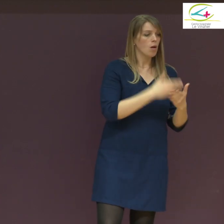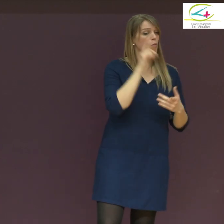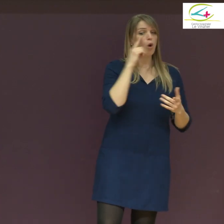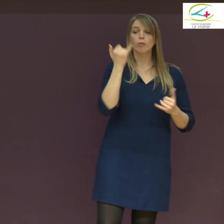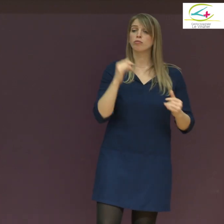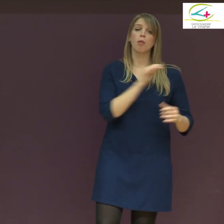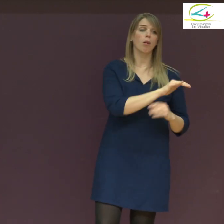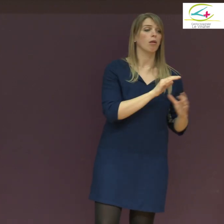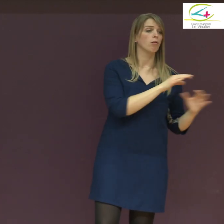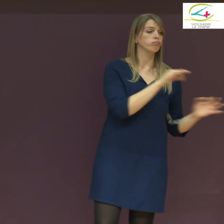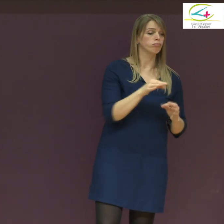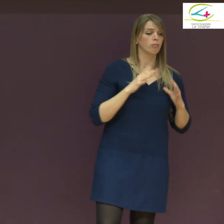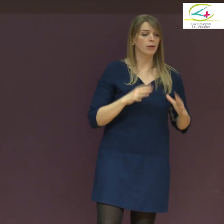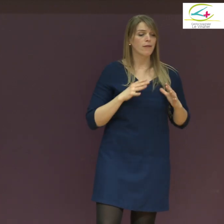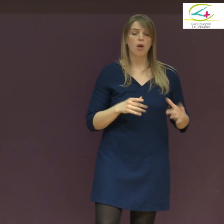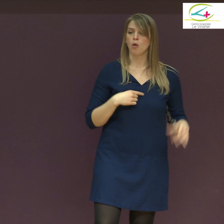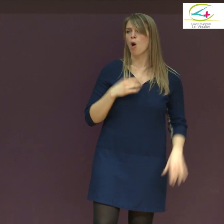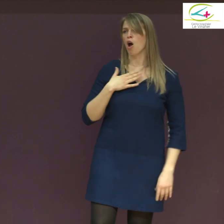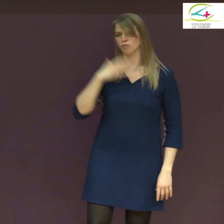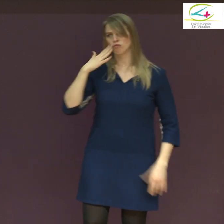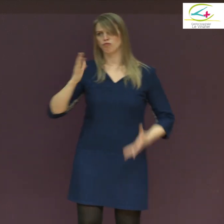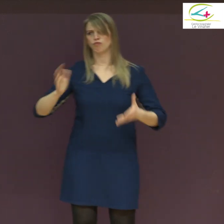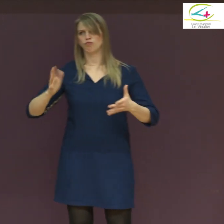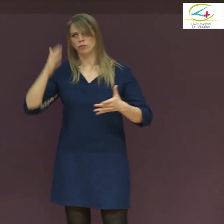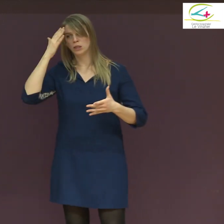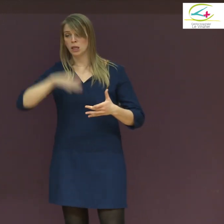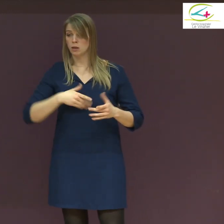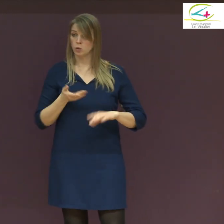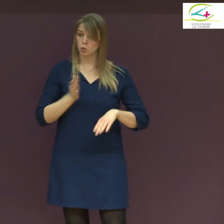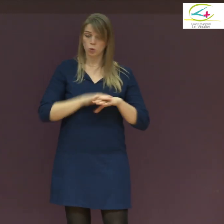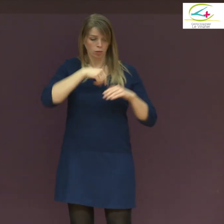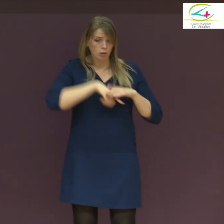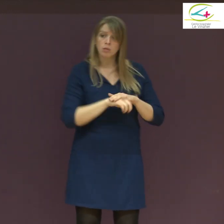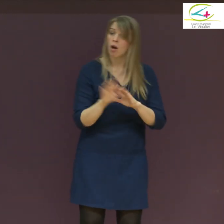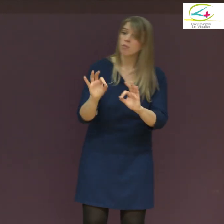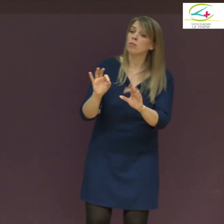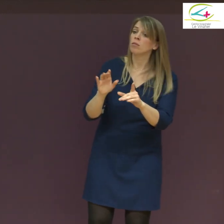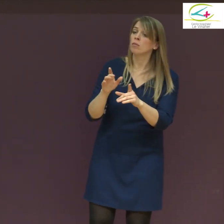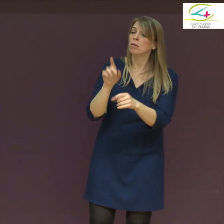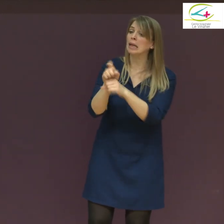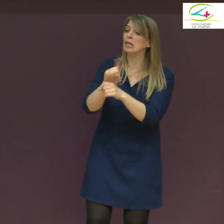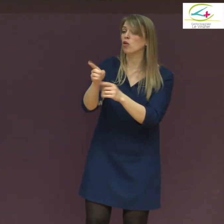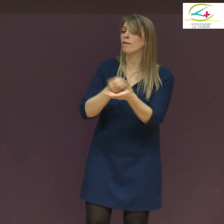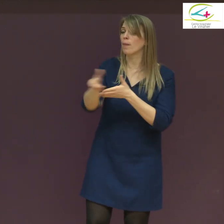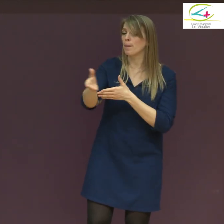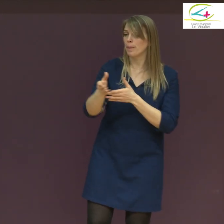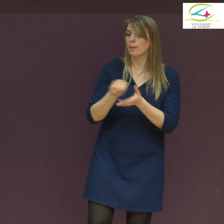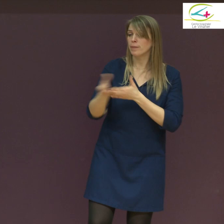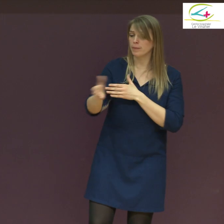à un bénévole, il va vous dire moi je parle la langue de Suisse. Pas forcément les gens, mais vous donner